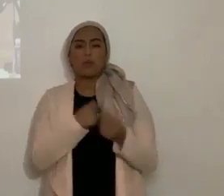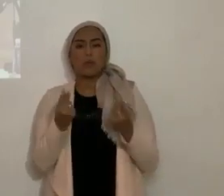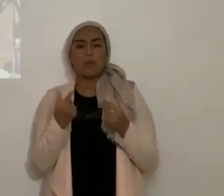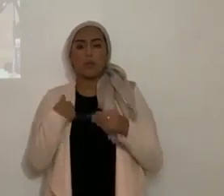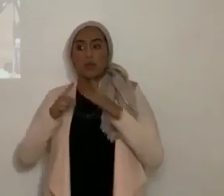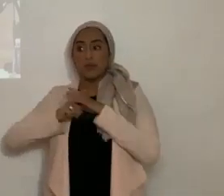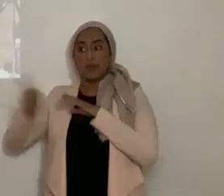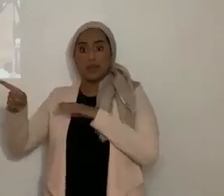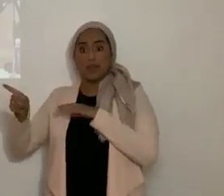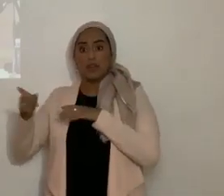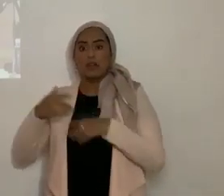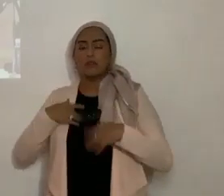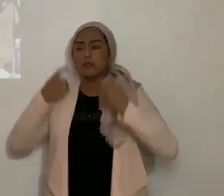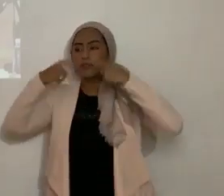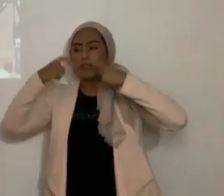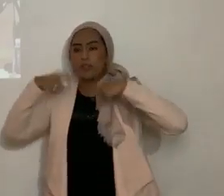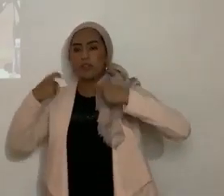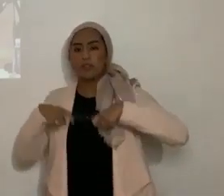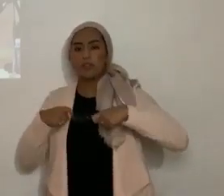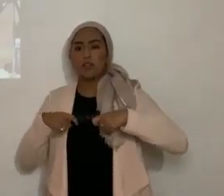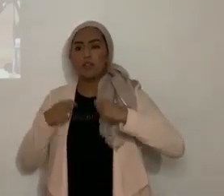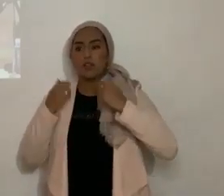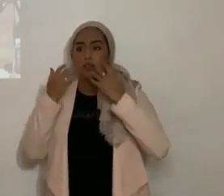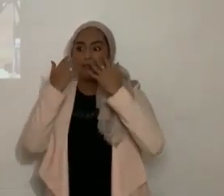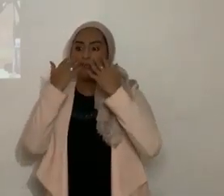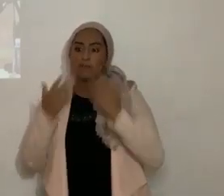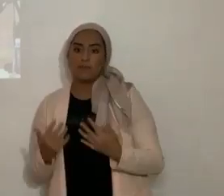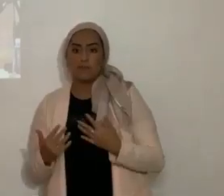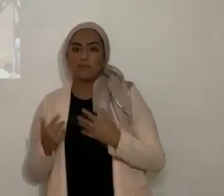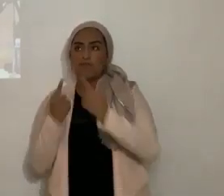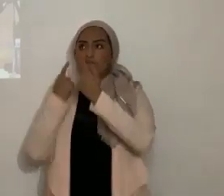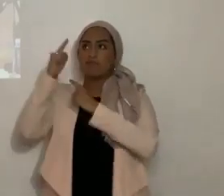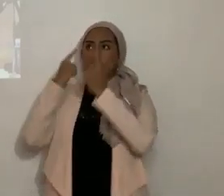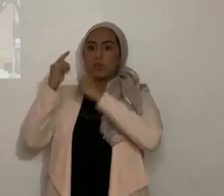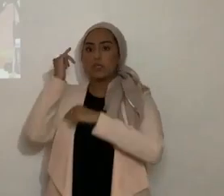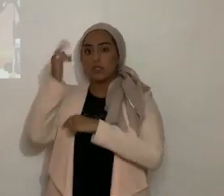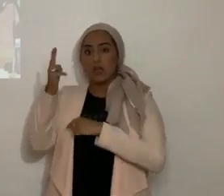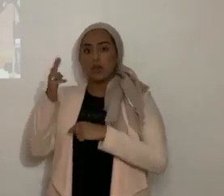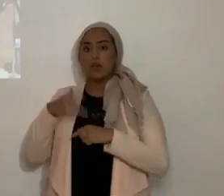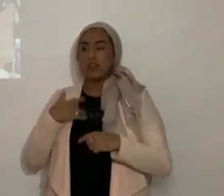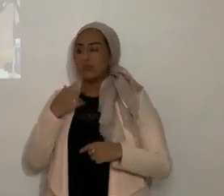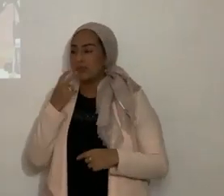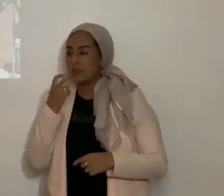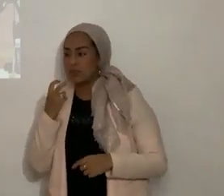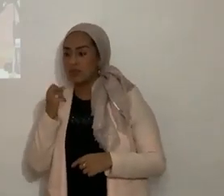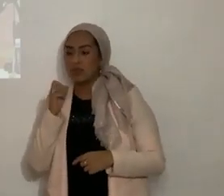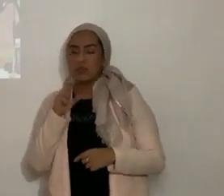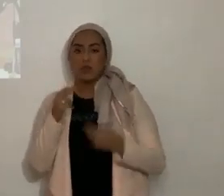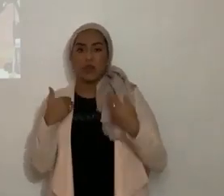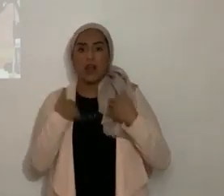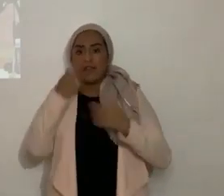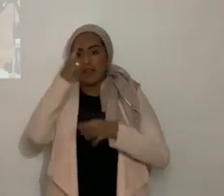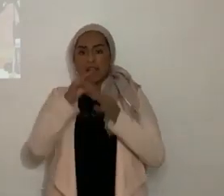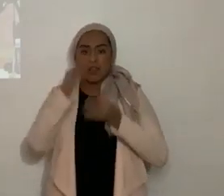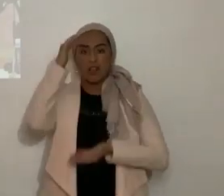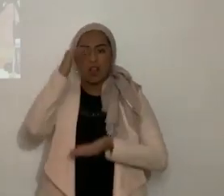¿Huir? ¿Quejarnos? ¿Ponernos a renegar? ¿Dudar? ¿O tener crisis de